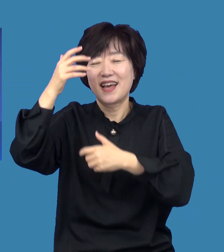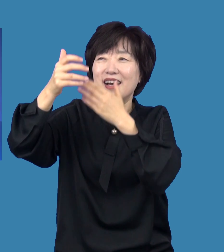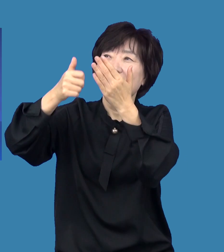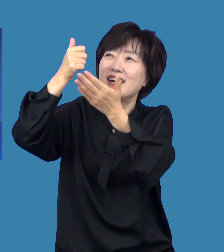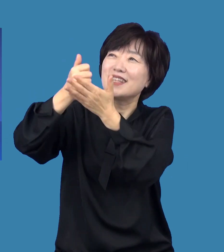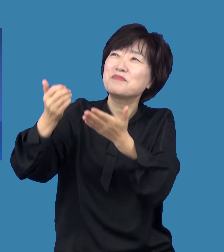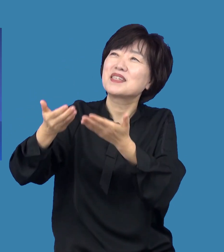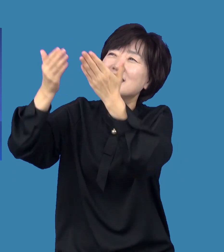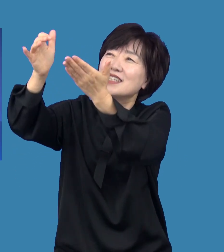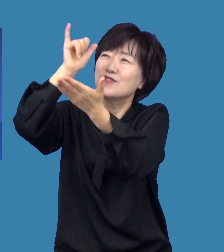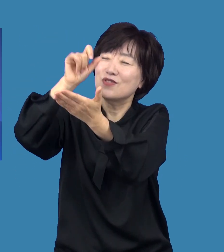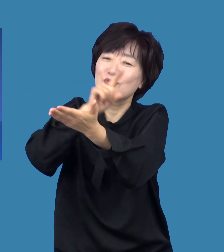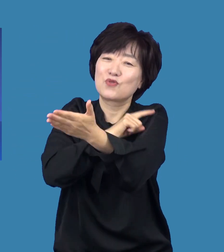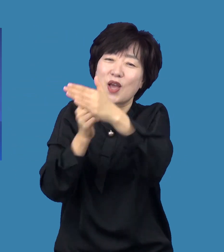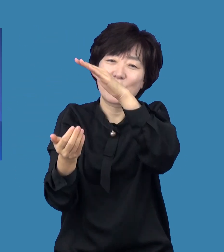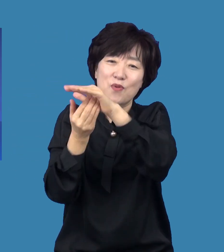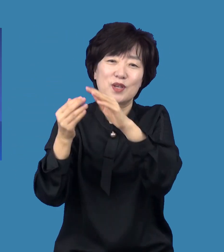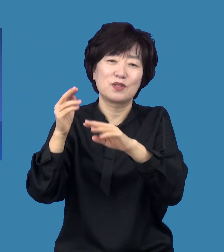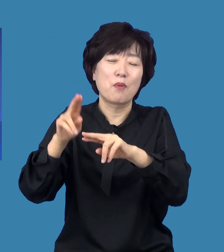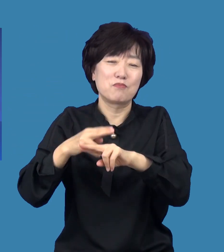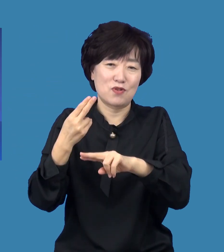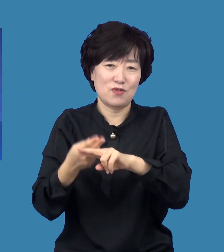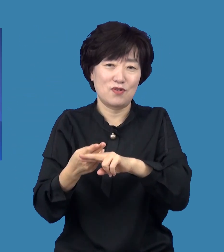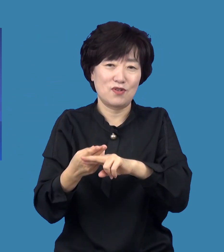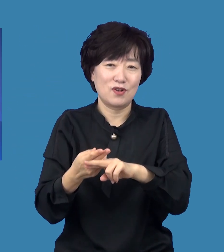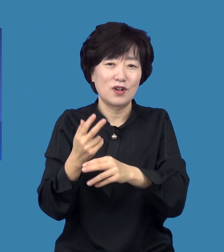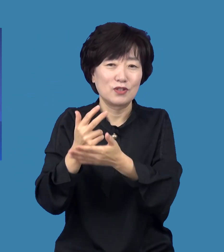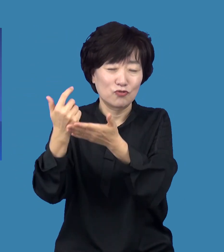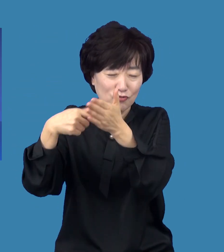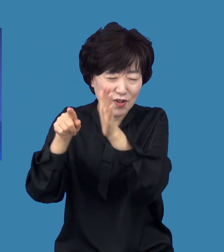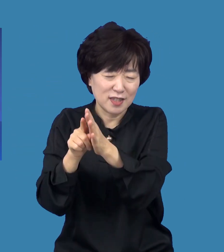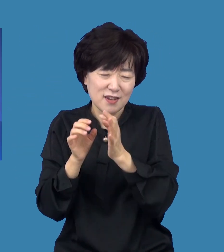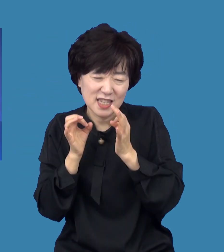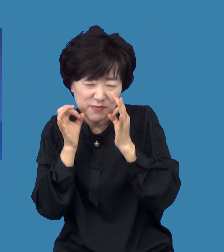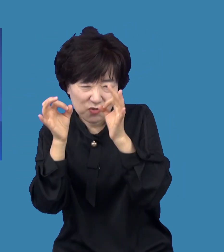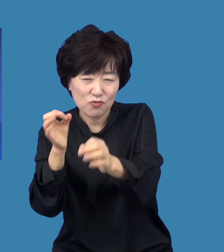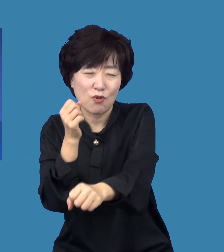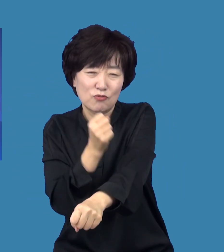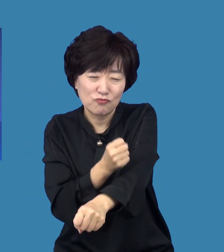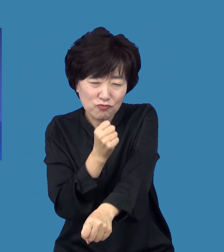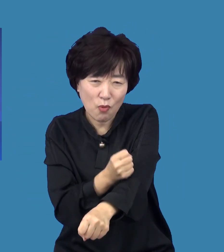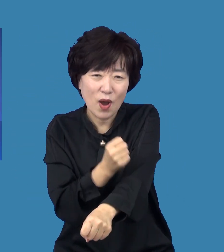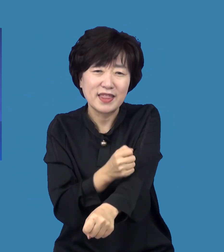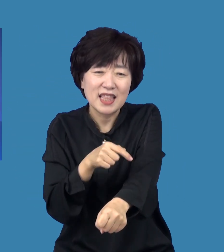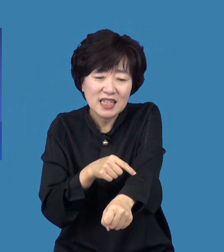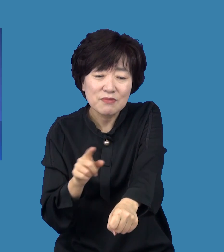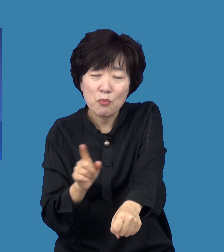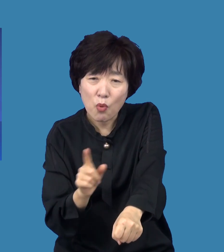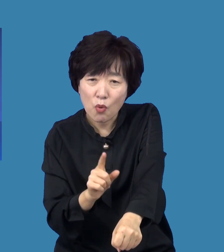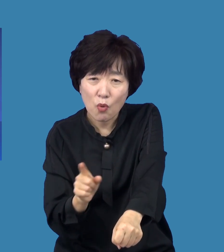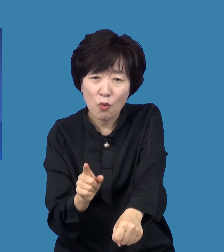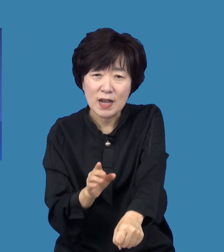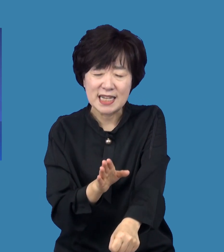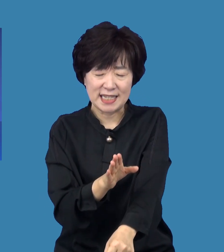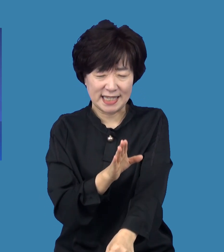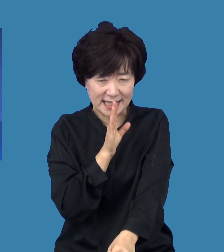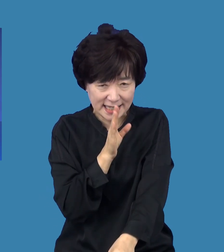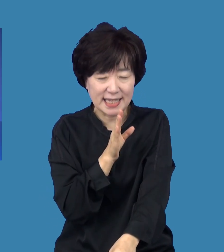선물이에요. 그래서 여러분, 주를 위해 힘쓰고 주를 위해 수고한다라고 하는 것은 아주 실제적인